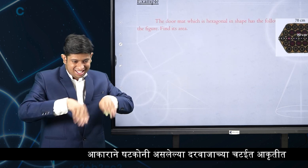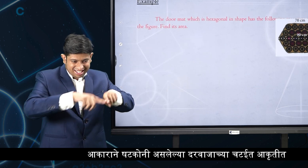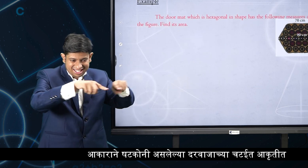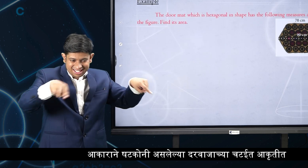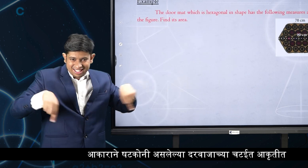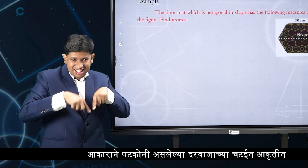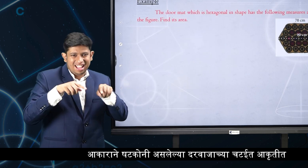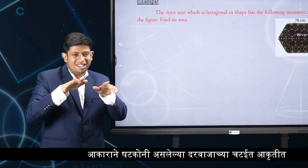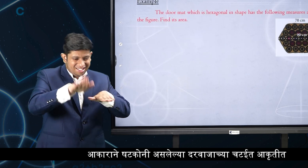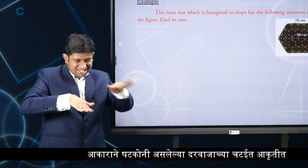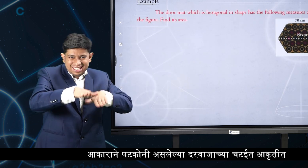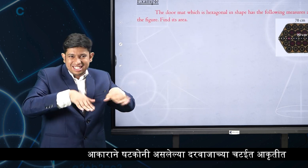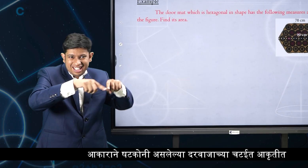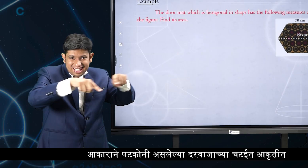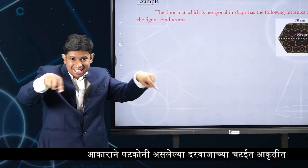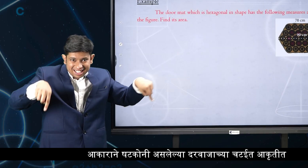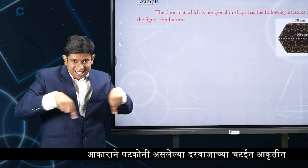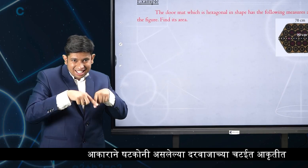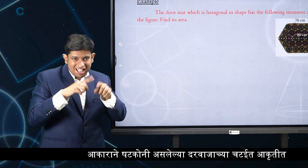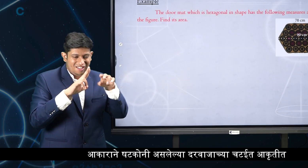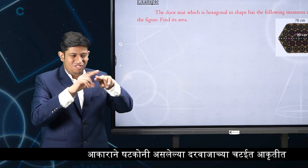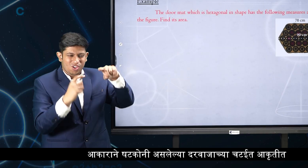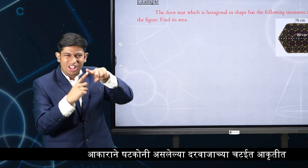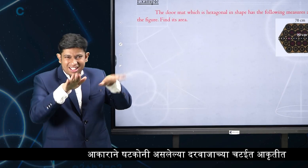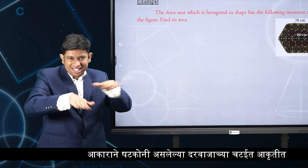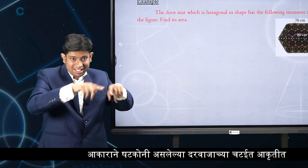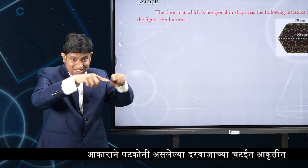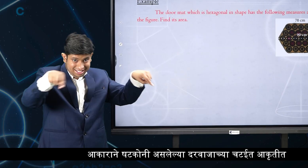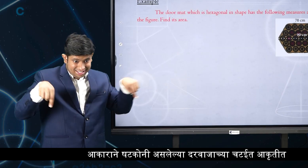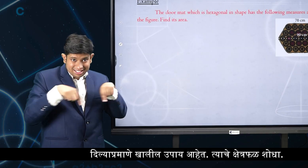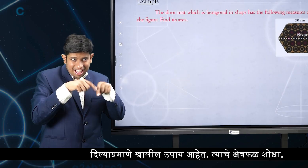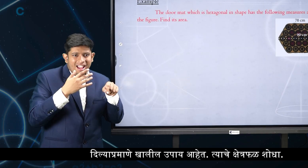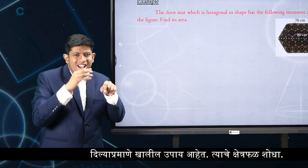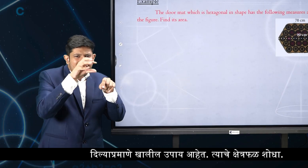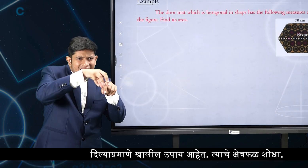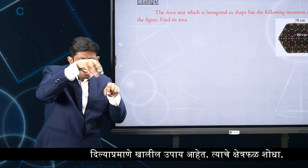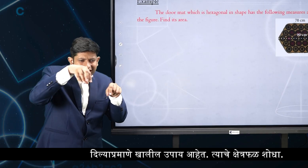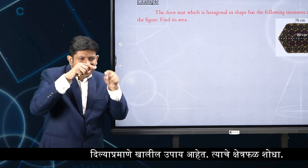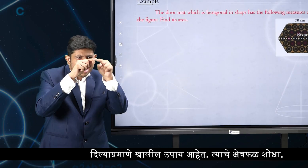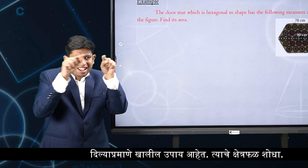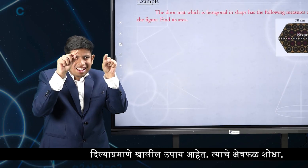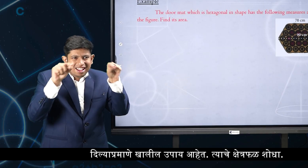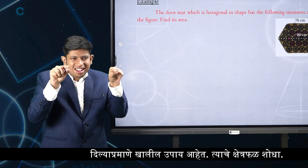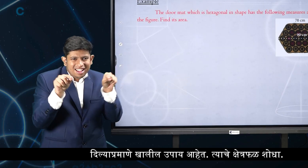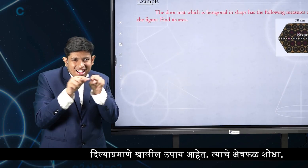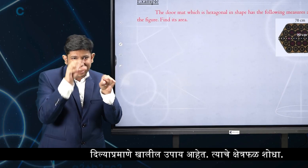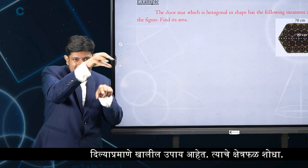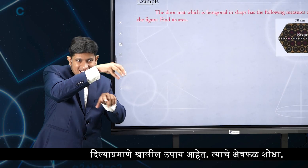आकाराने षटकोनी असलेल्या दरवाजाच्या चटईत आकृतीत दिल्याप्रमाणे खालील उपाय आहेत. त्याचे